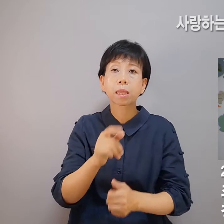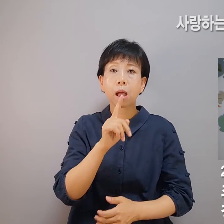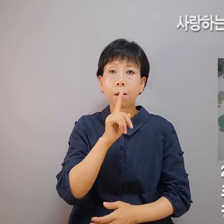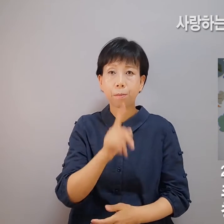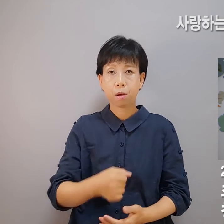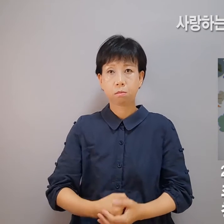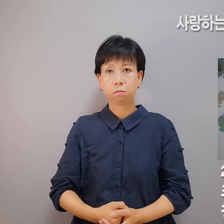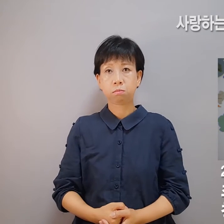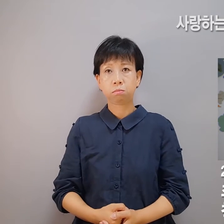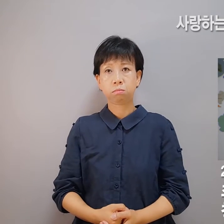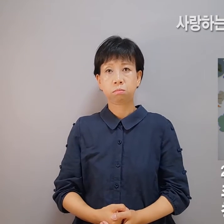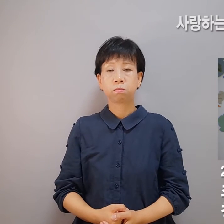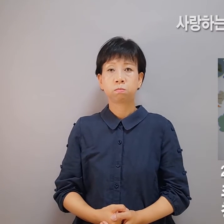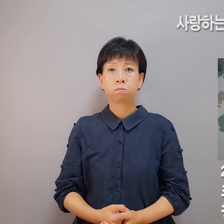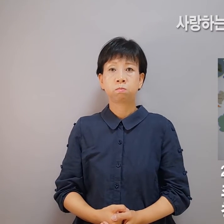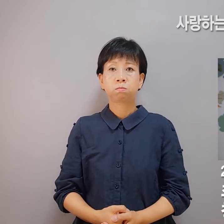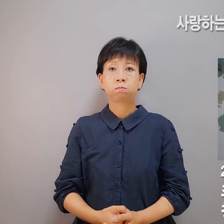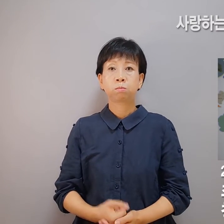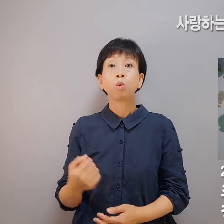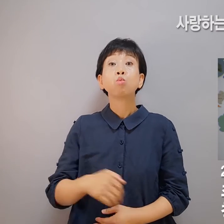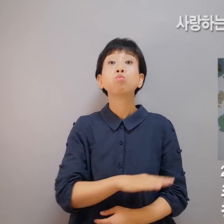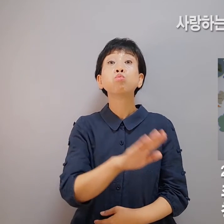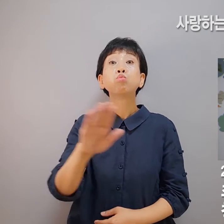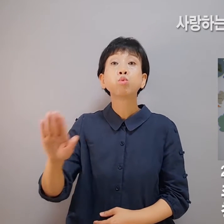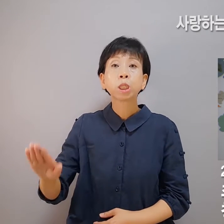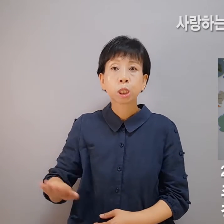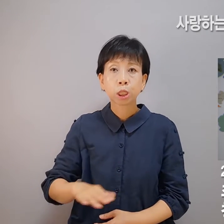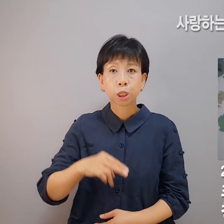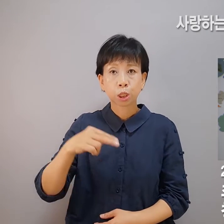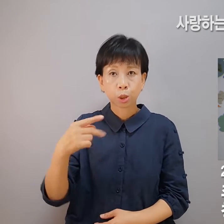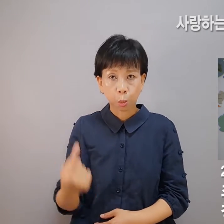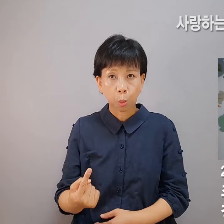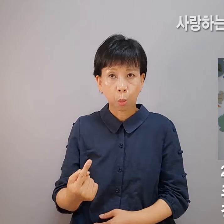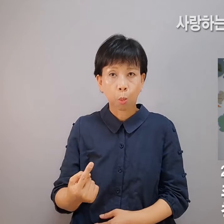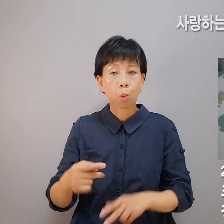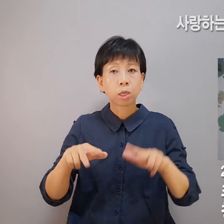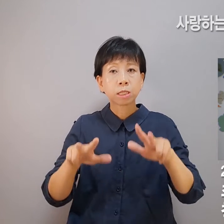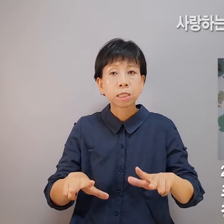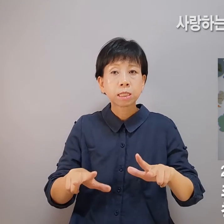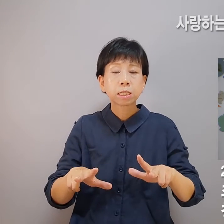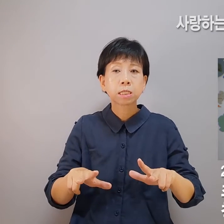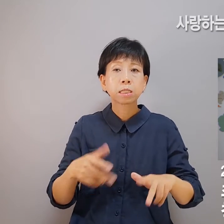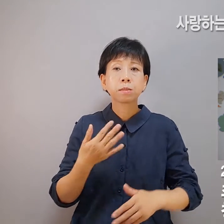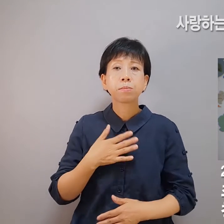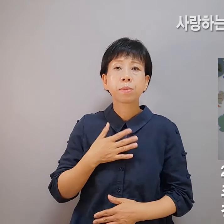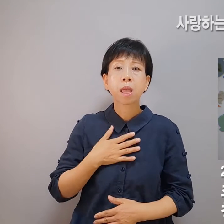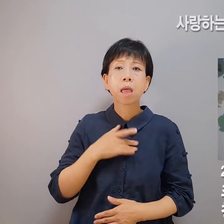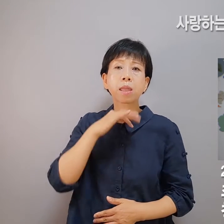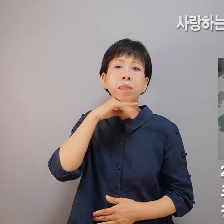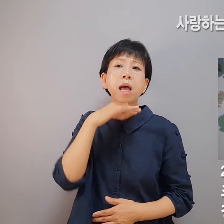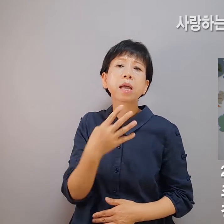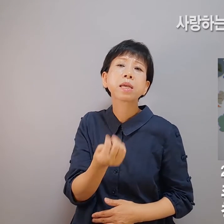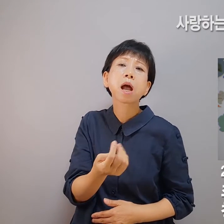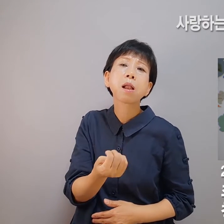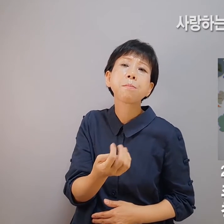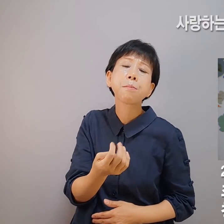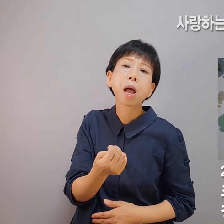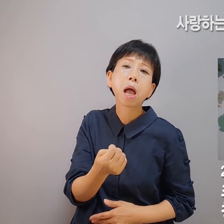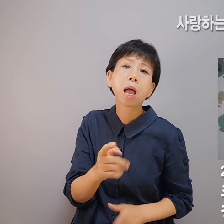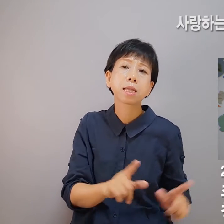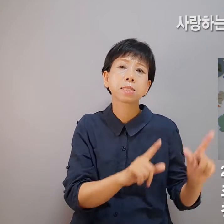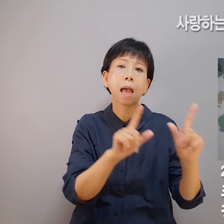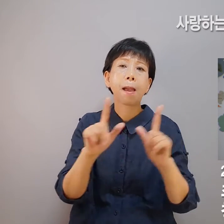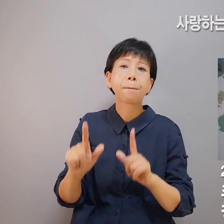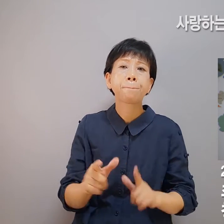나옵니다. 그렇다면 우리도 지금까지 몇 년을 살아왔냐, 인생의 연한이